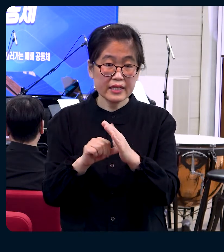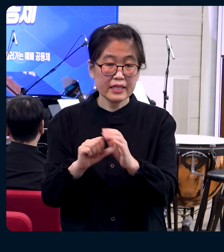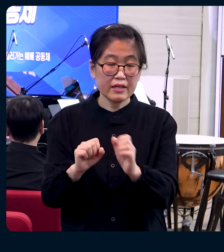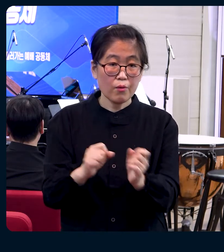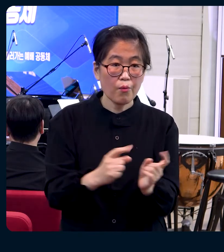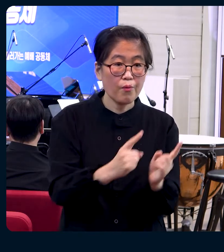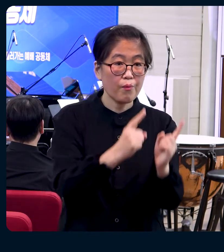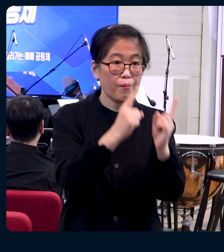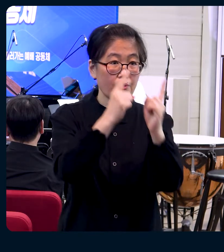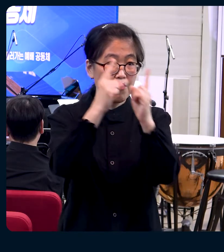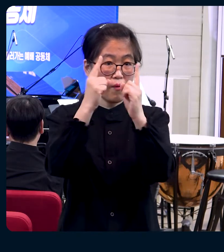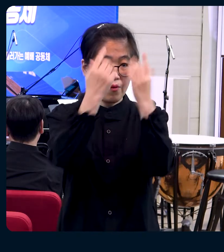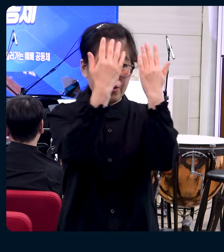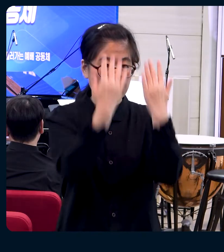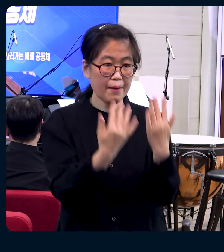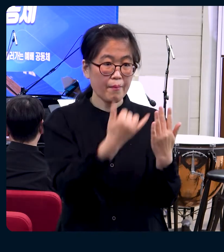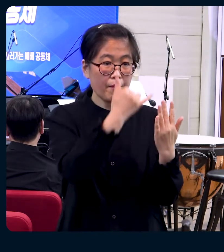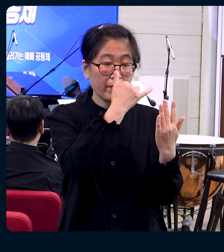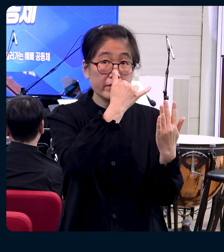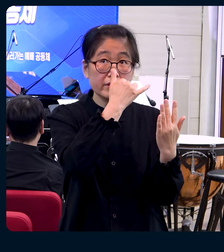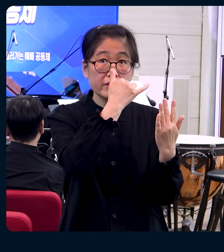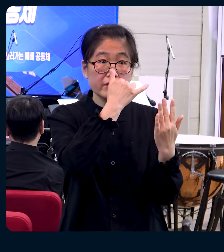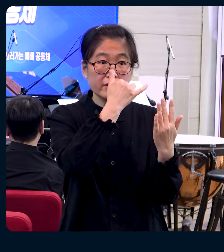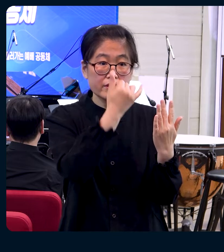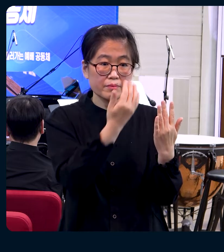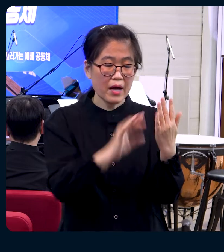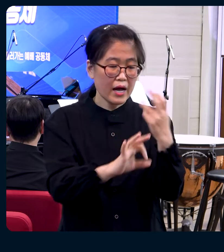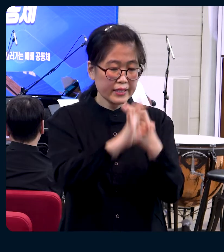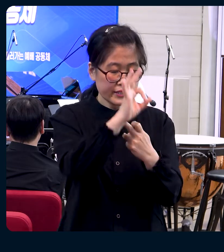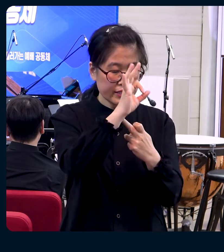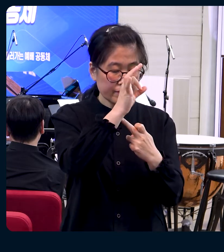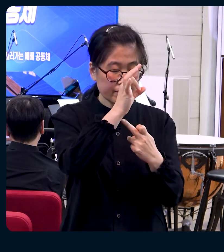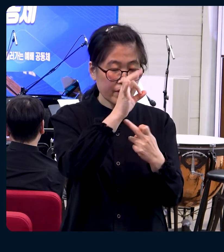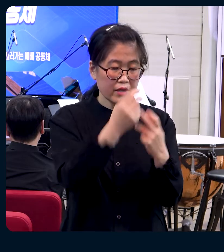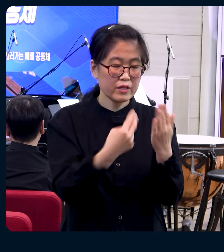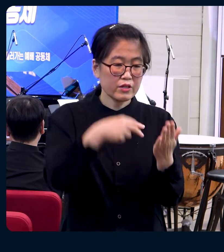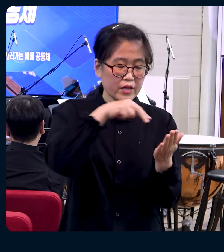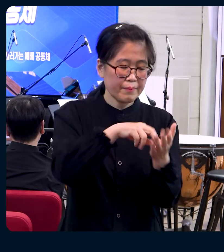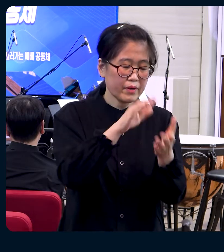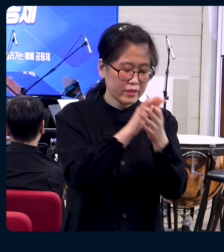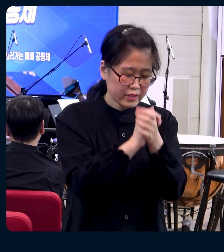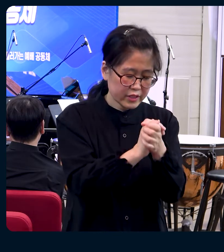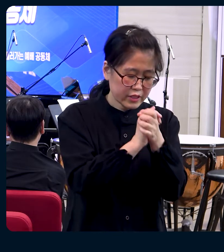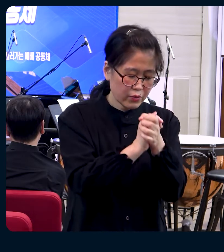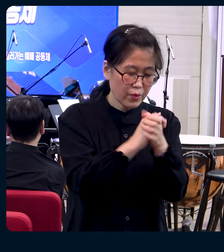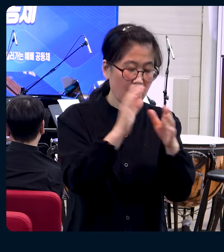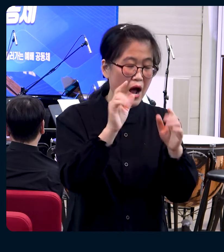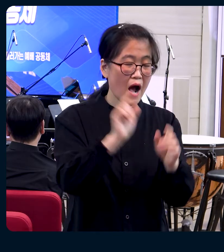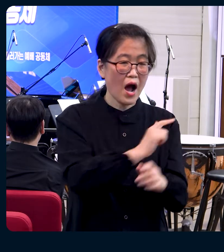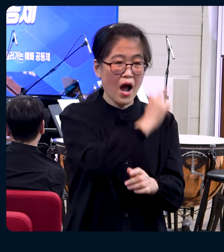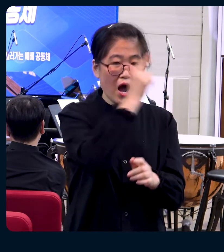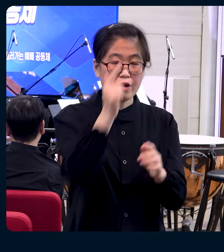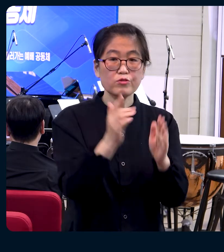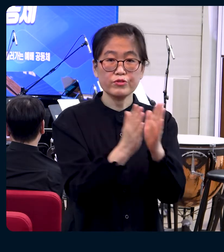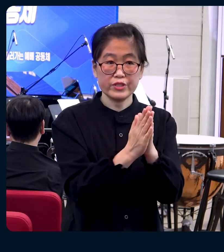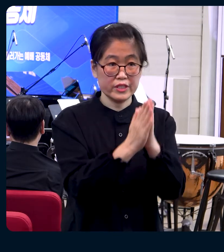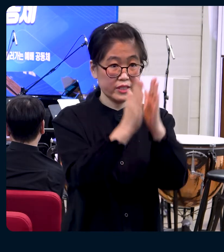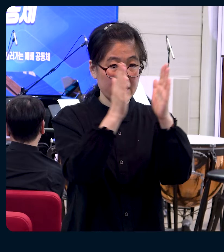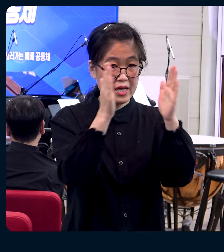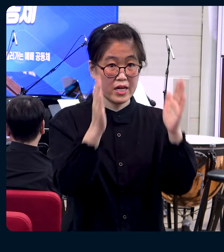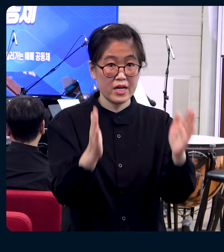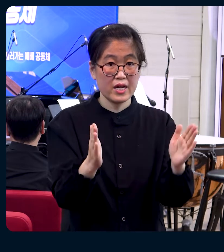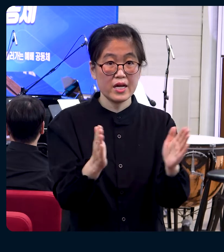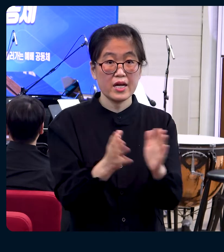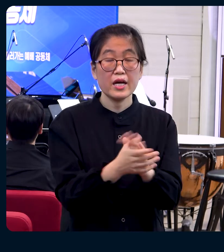방식이 바뀌기 시작했습니다. 감옥에 있으면서 요셉은 아침에 일어나면 기도로 하루를 시작하는 사람이었습니다.